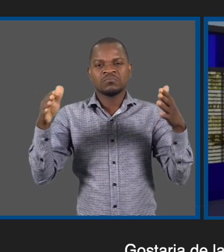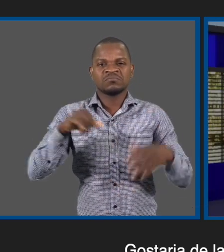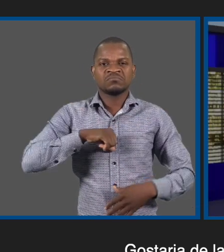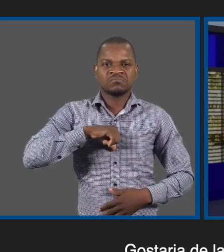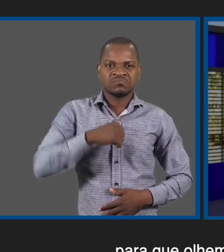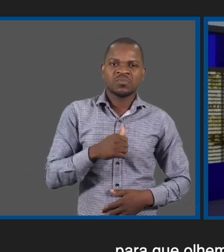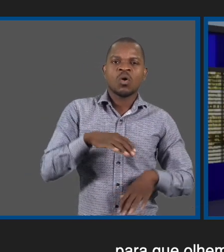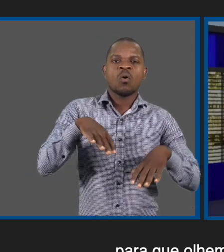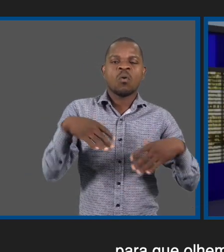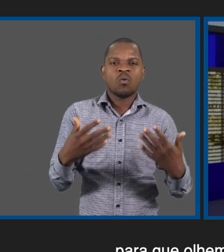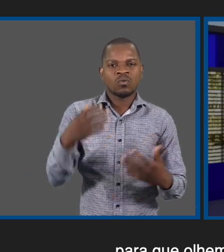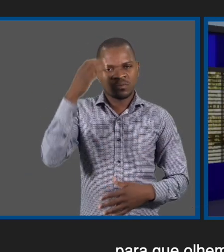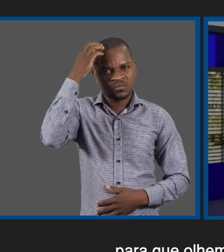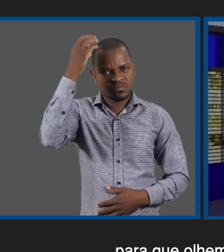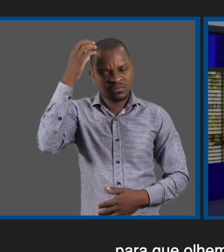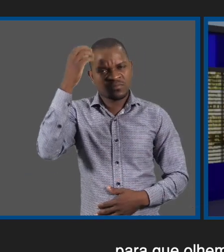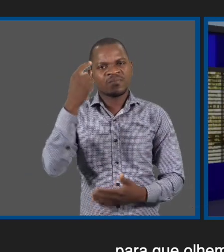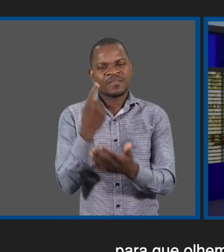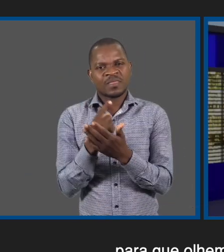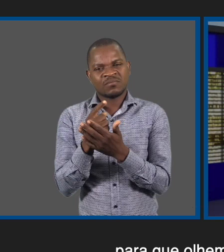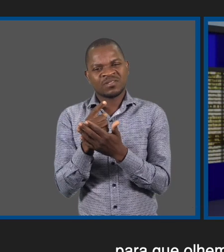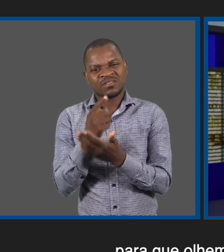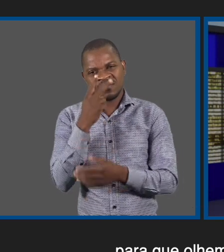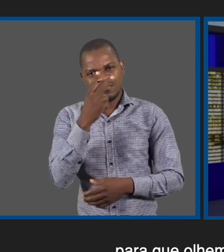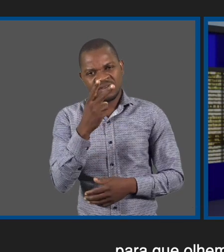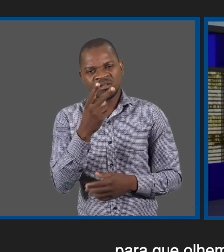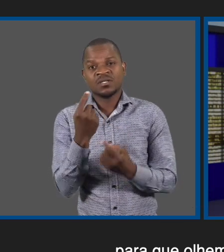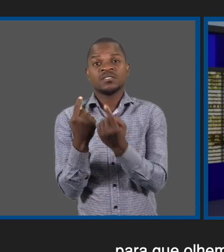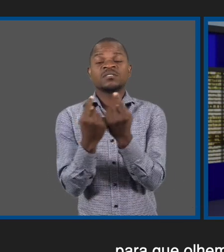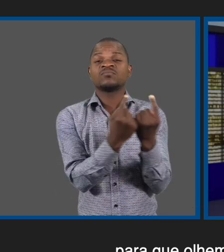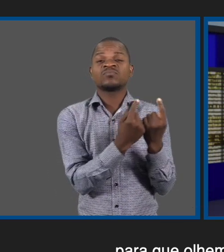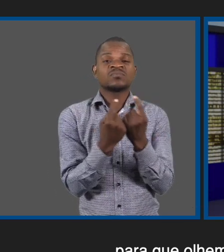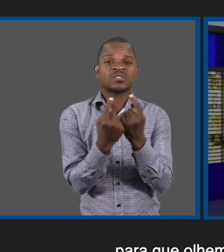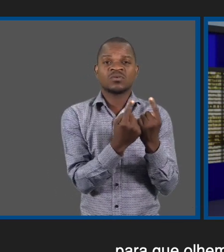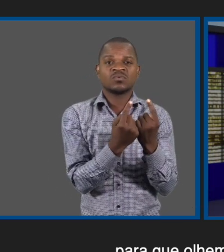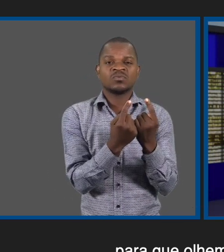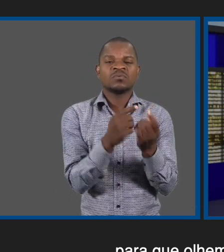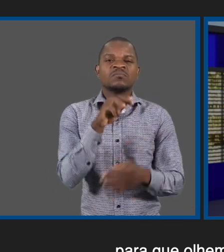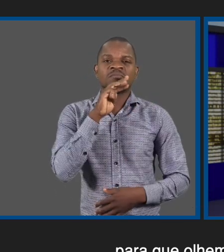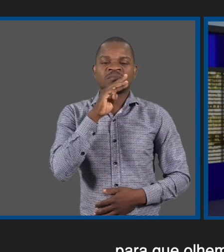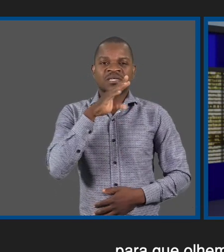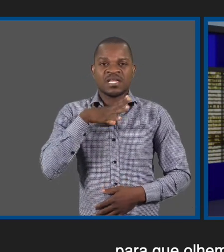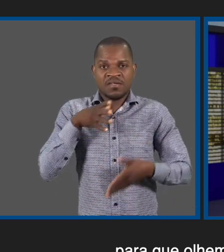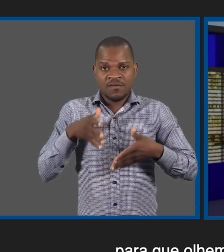públicos ou sejam privados, para que olhem para a situação de mães que têm crianças